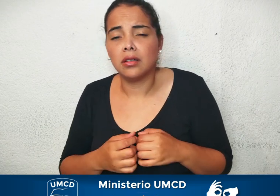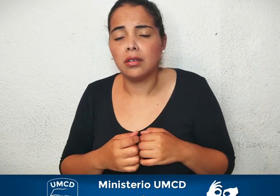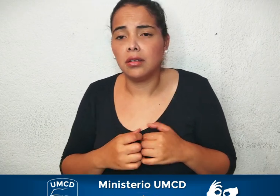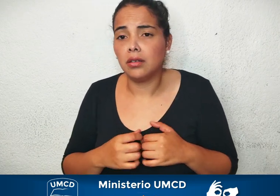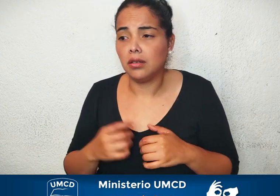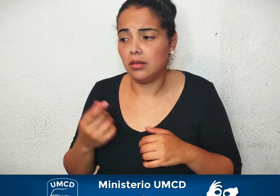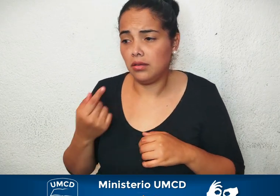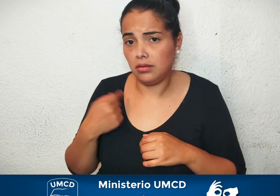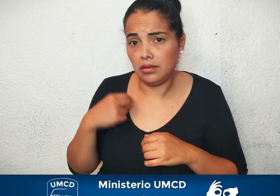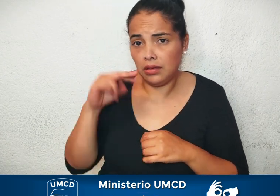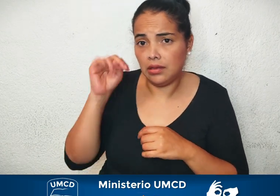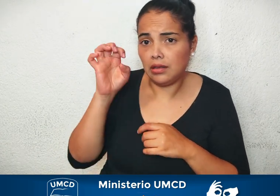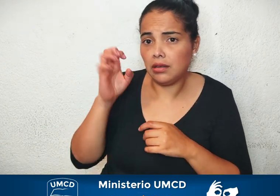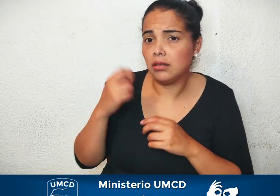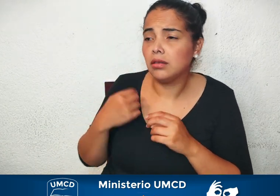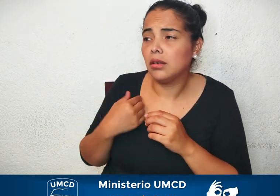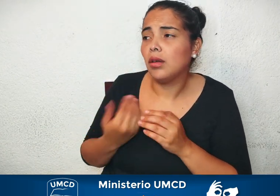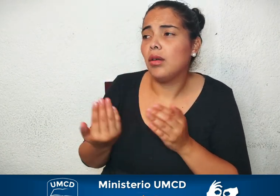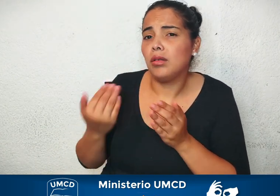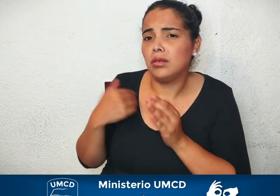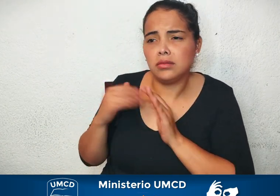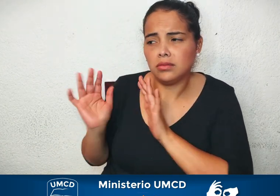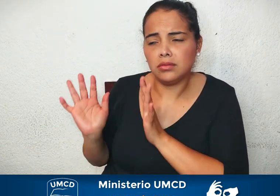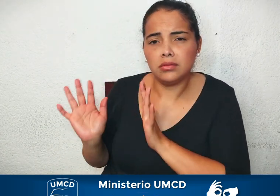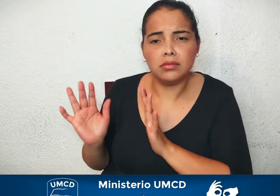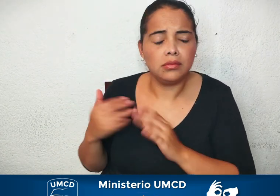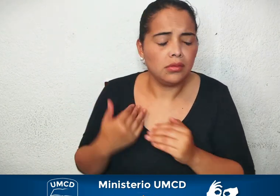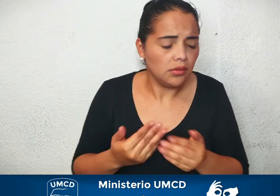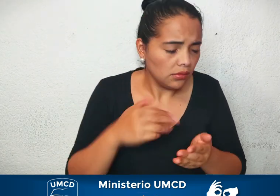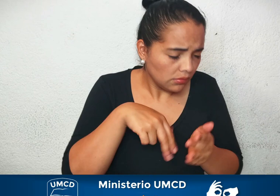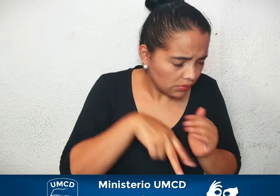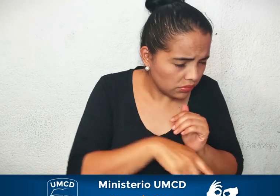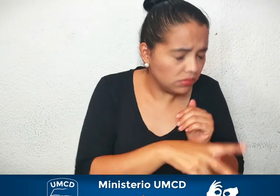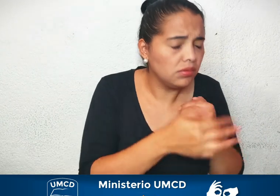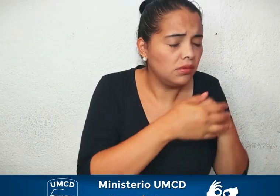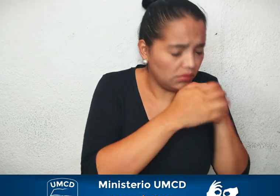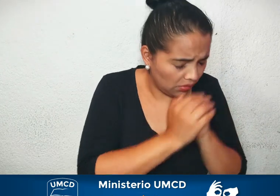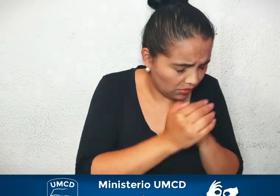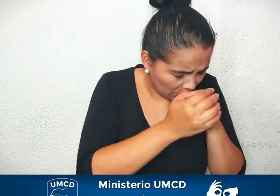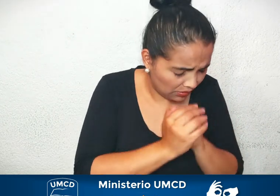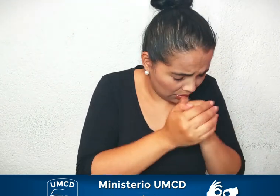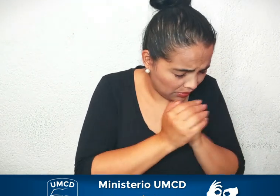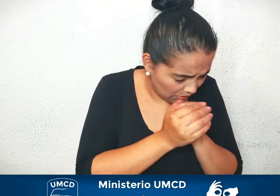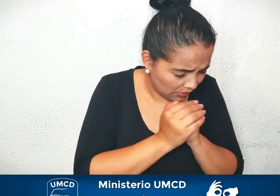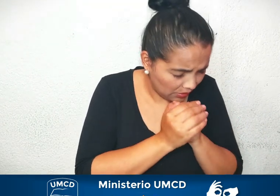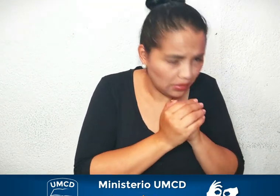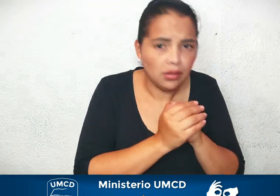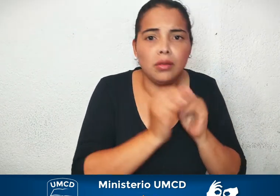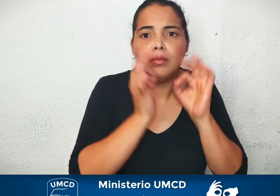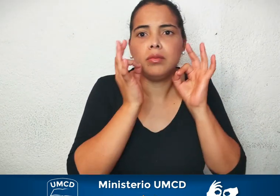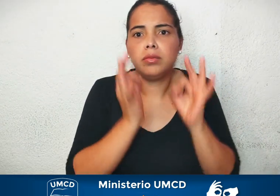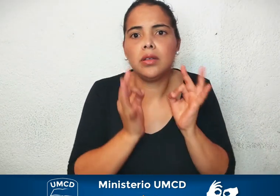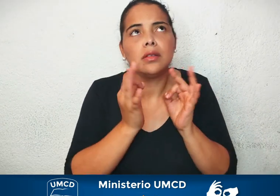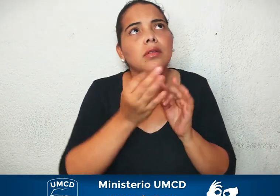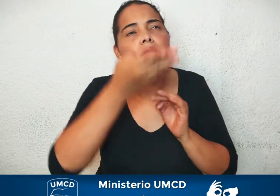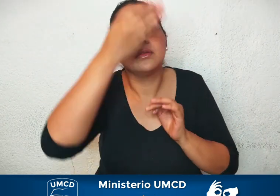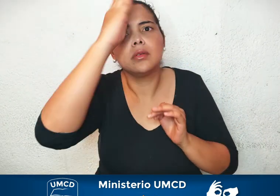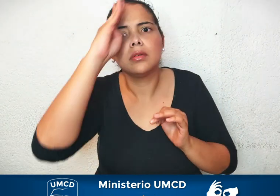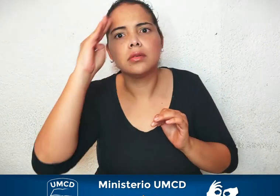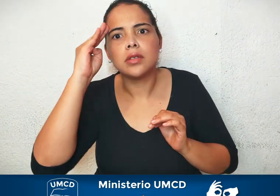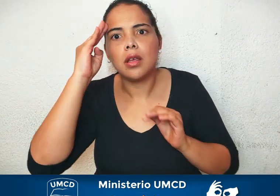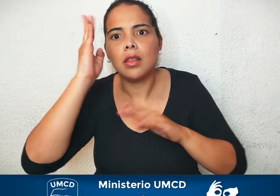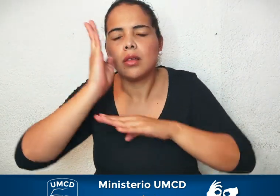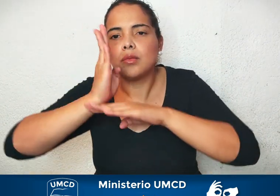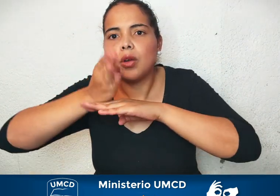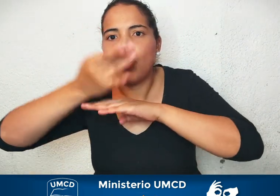Y nuevamente Nehemías vuelve a orar. Y todo lo que le dice el Dios obra en el